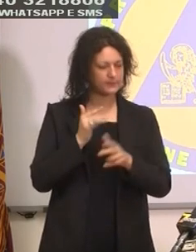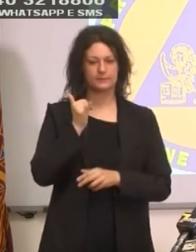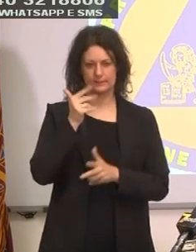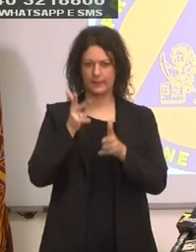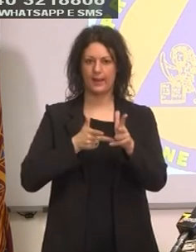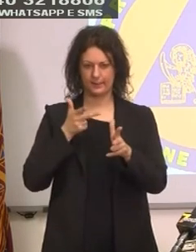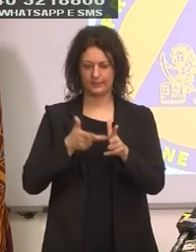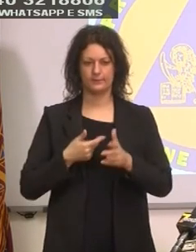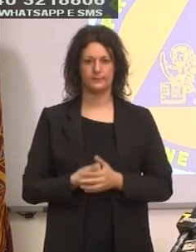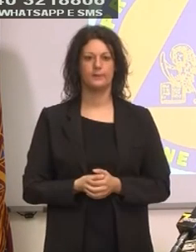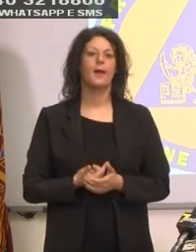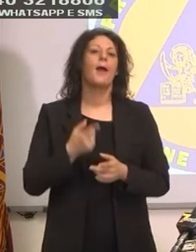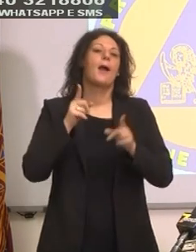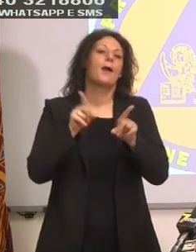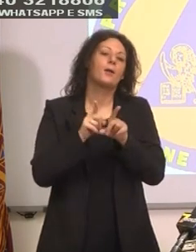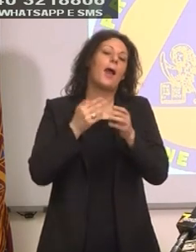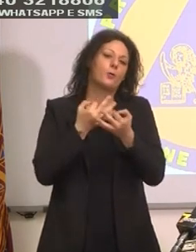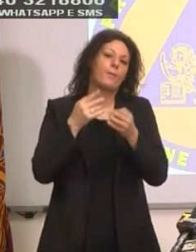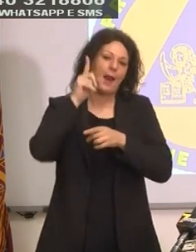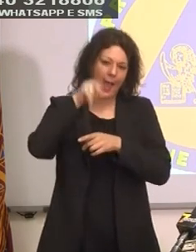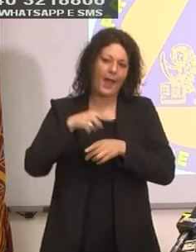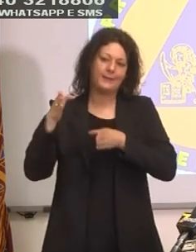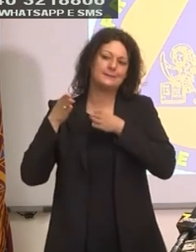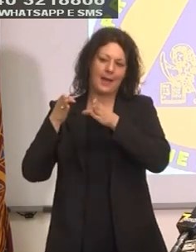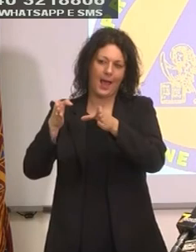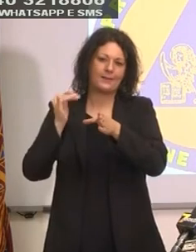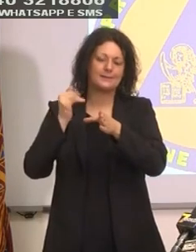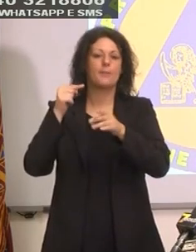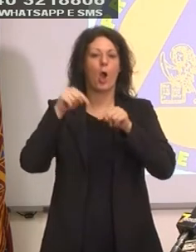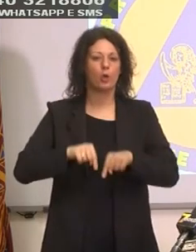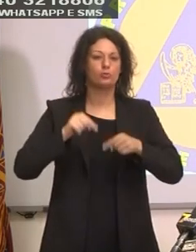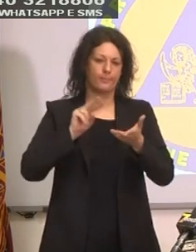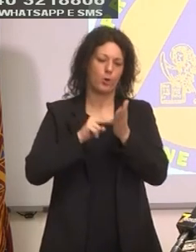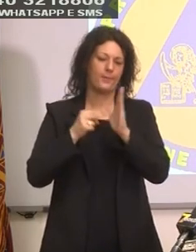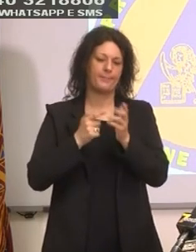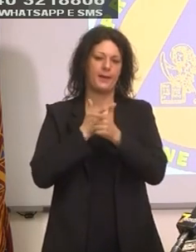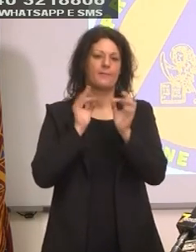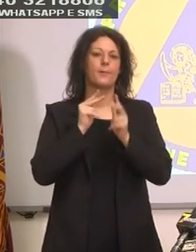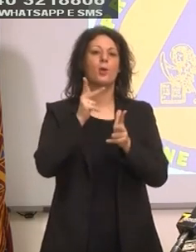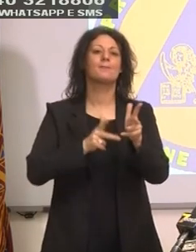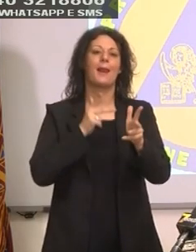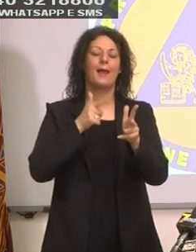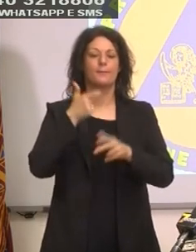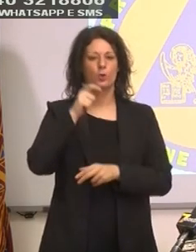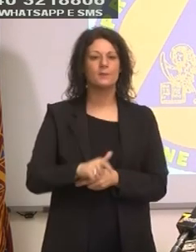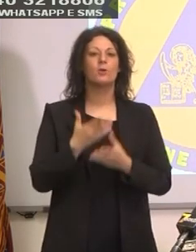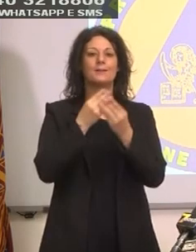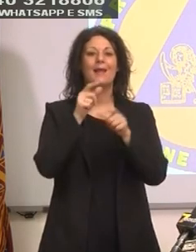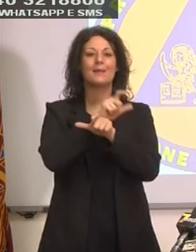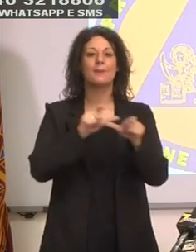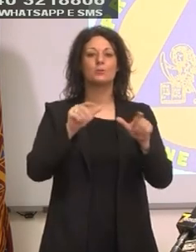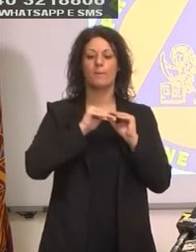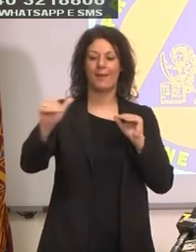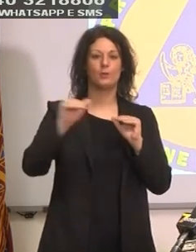Ma ovviamente anche la gomma deve ripristinare tutto, però oggi il vero tema sono i treni, perché io ho molti pendolari che la sera non trovano, ad